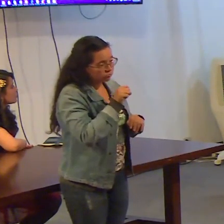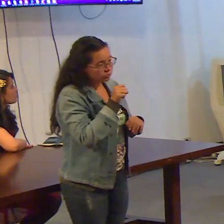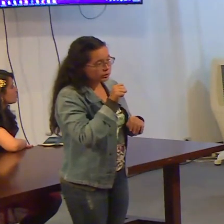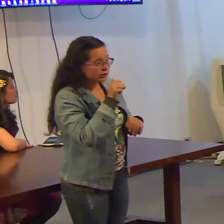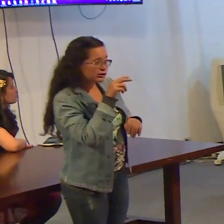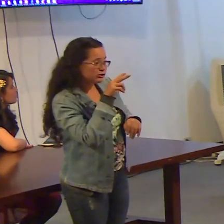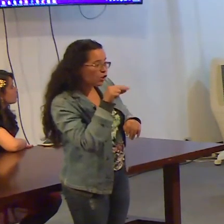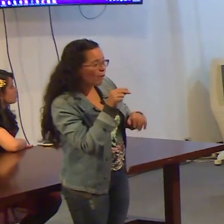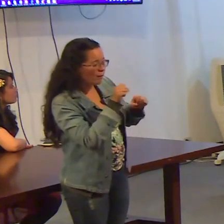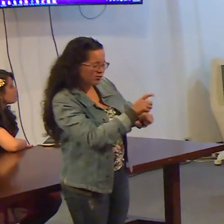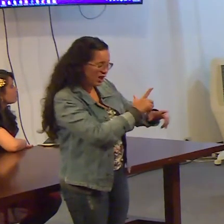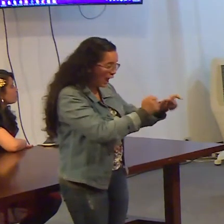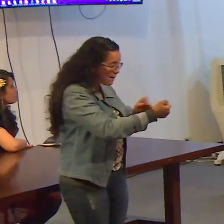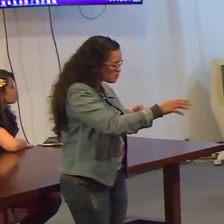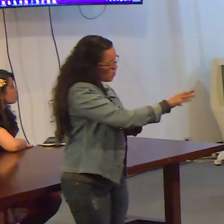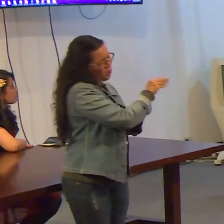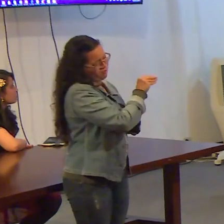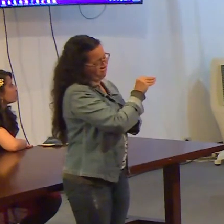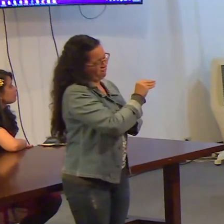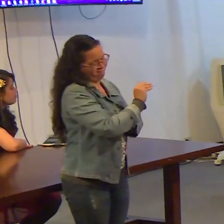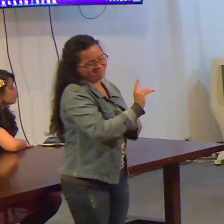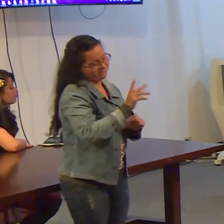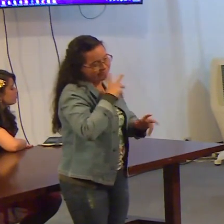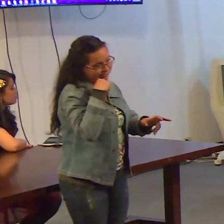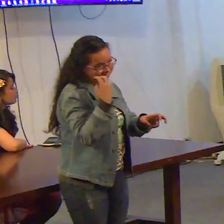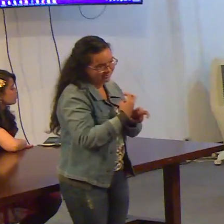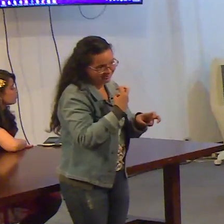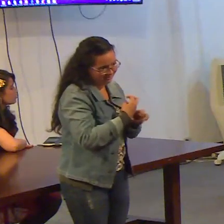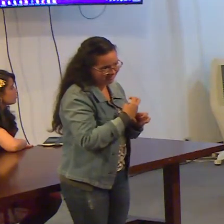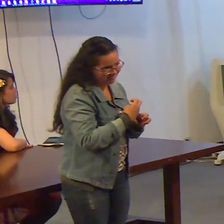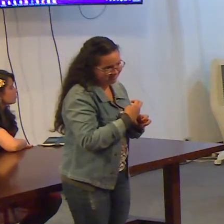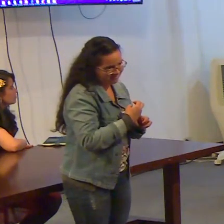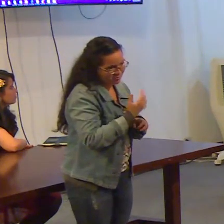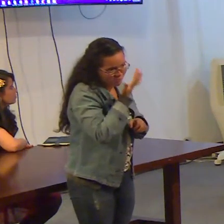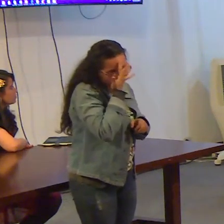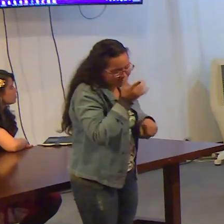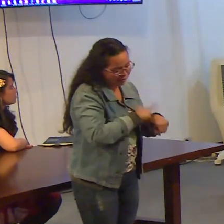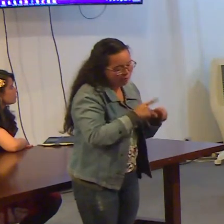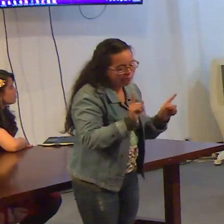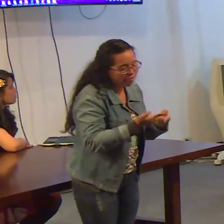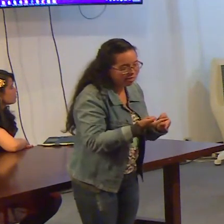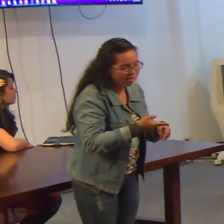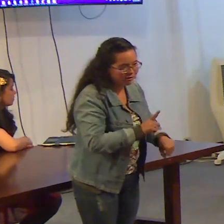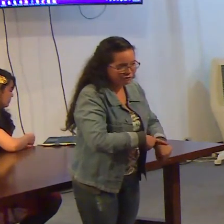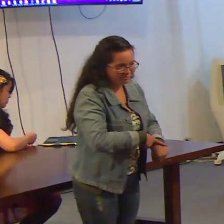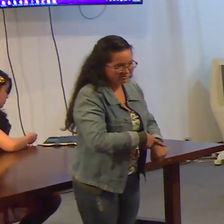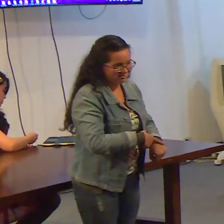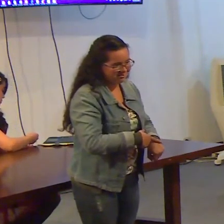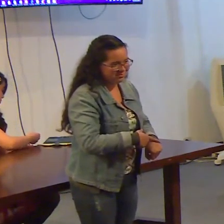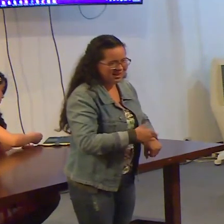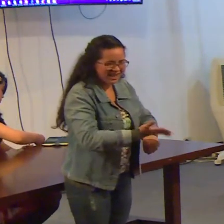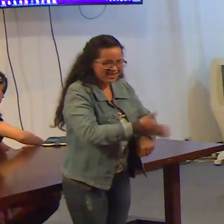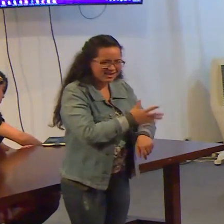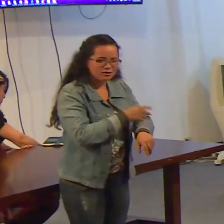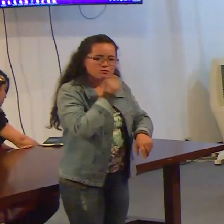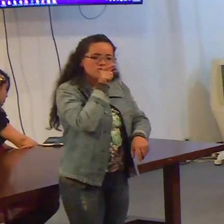no cambiar todo, creo que a veces es difícil porque el periodo en el cual estamos es corto. Para responder la pregunta que